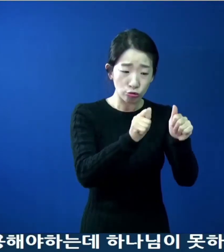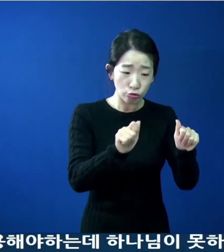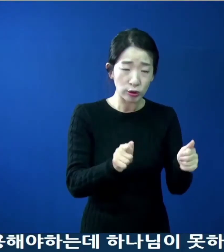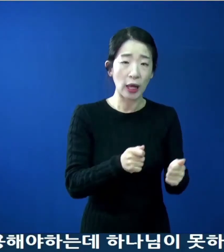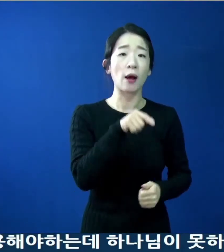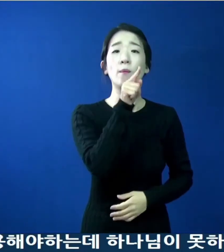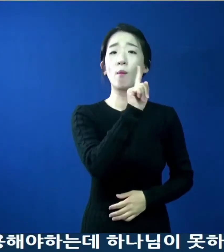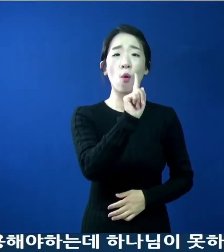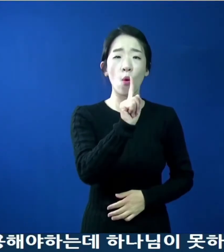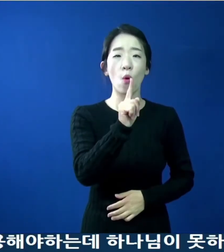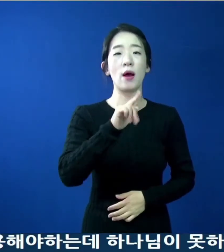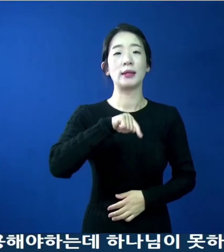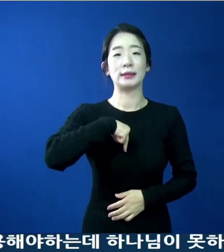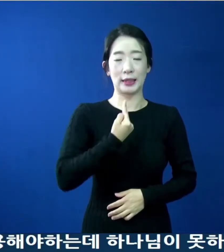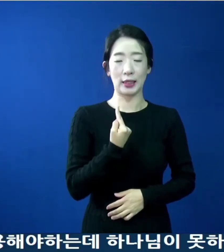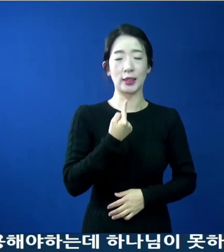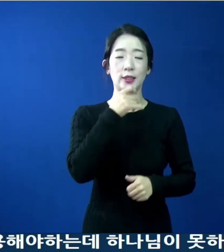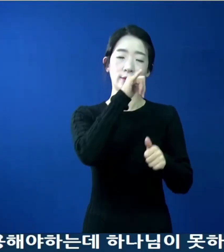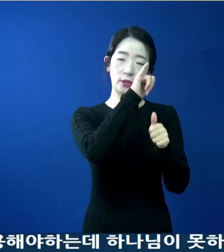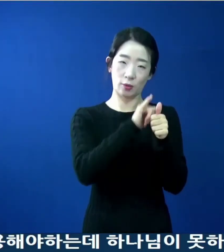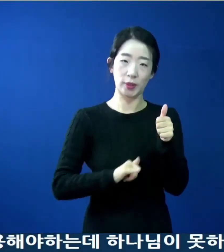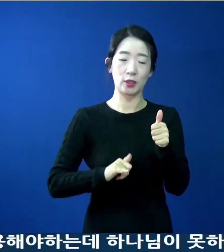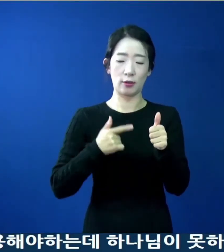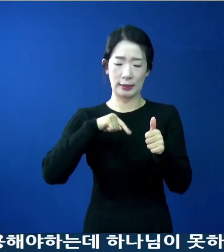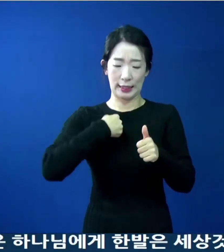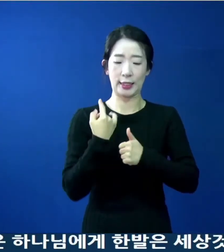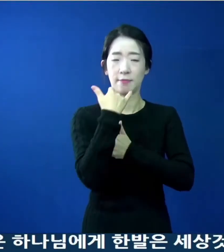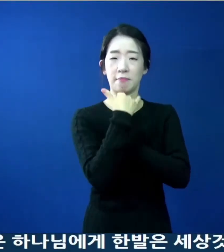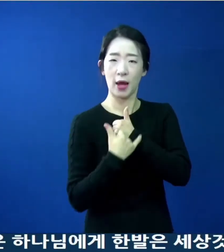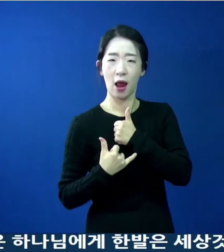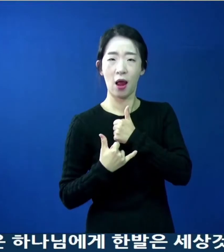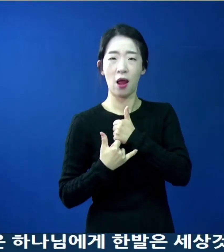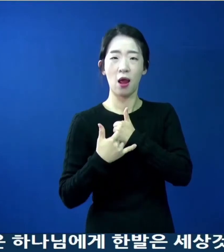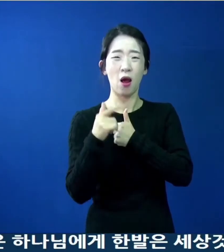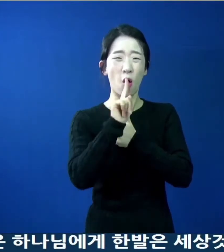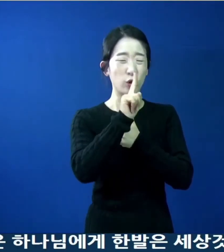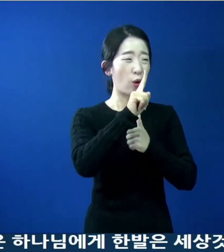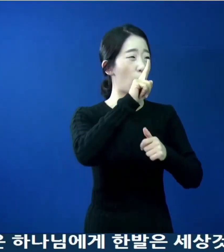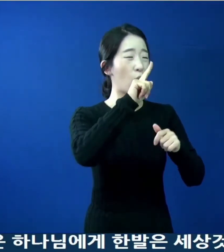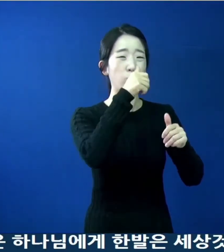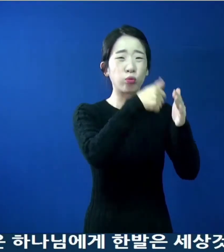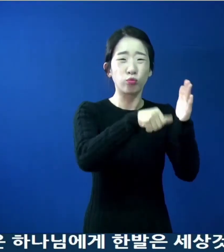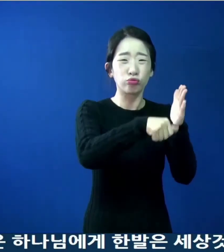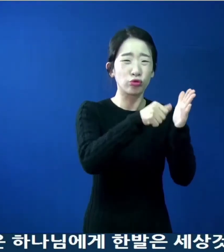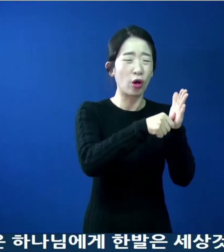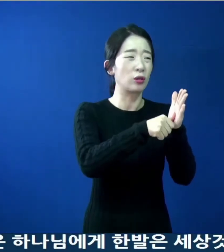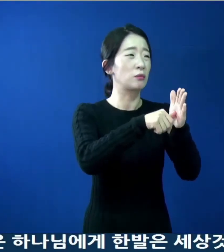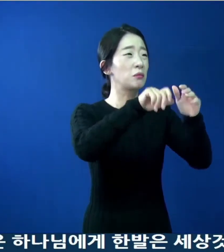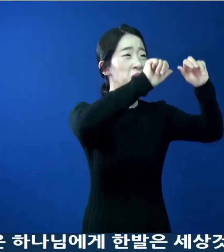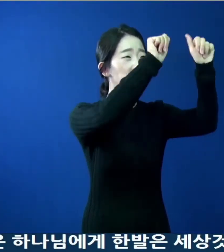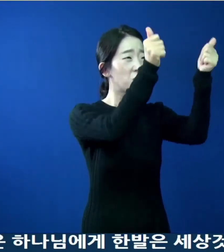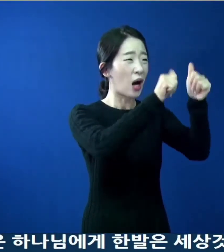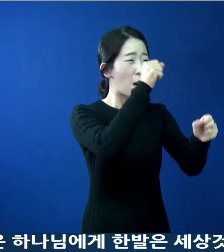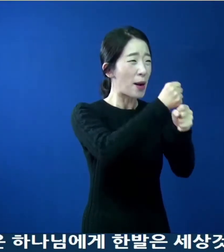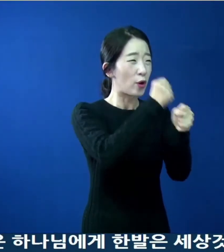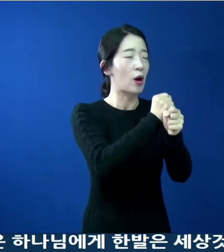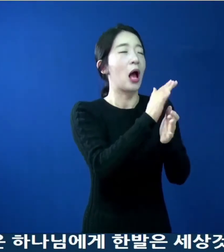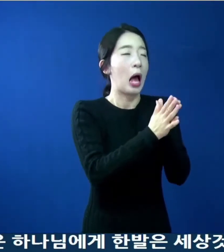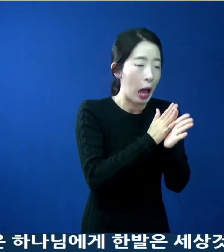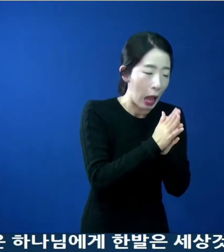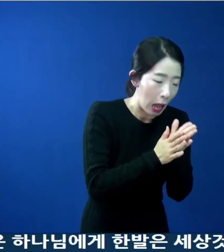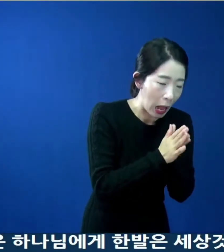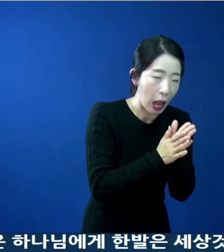겁니다. 요즘의 우상은요, 이상한 이 대상을 만들어 놓고 거기에 가서 비나이다 하는 거 아니죠. 요즘의